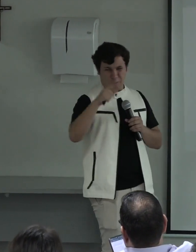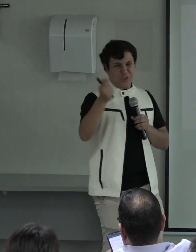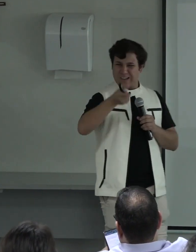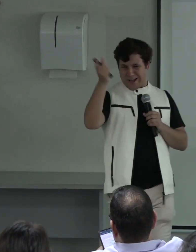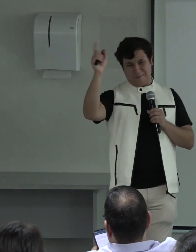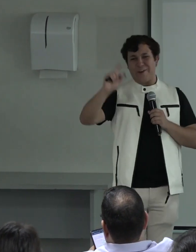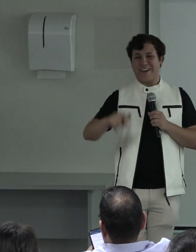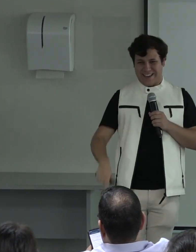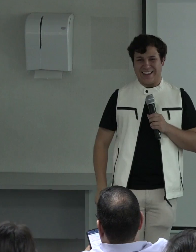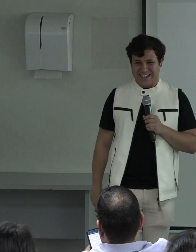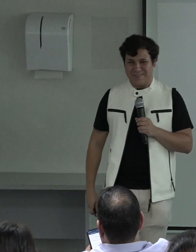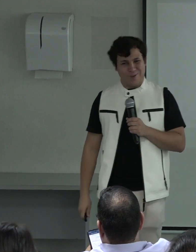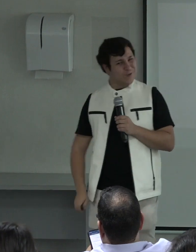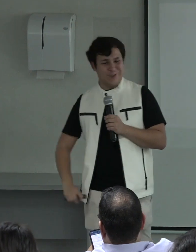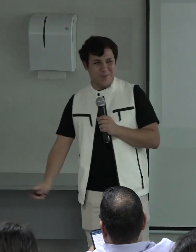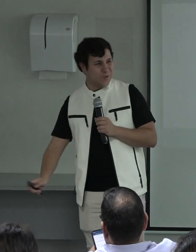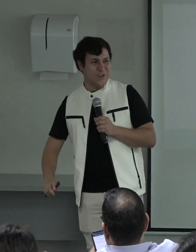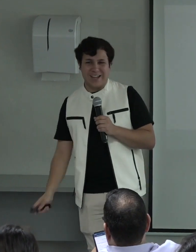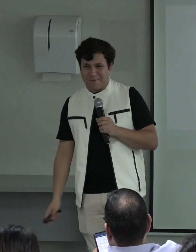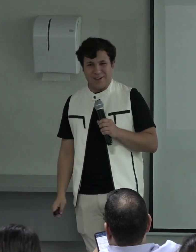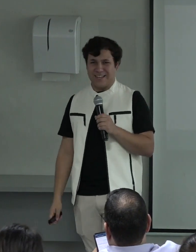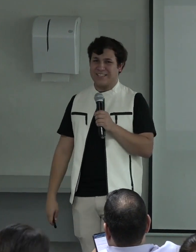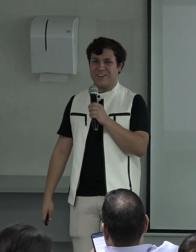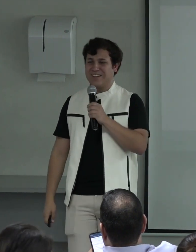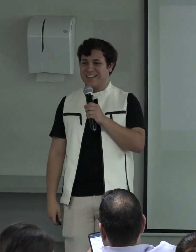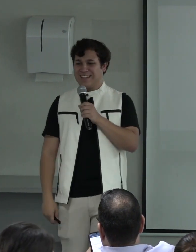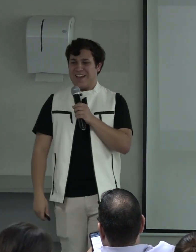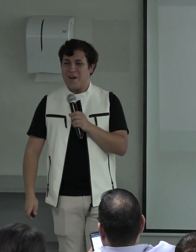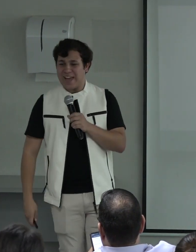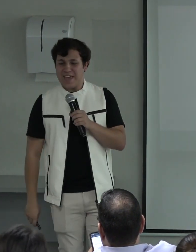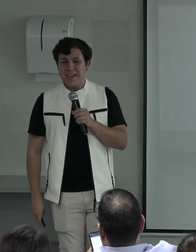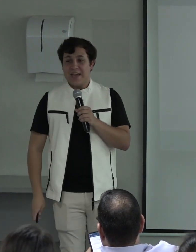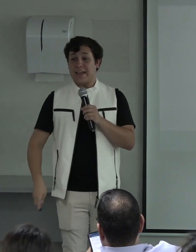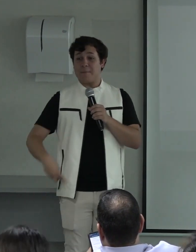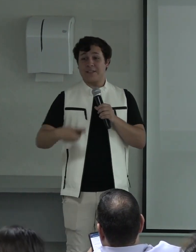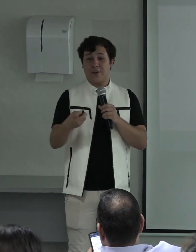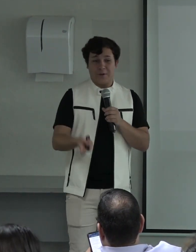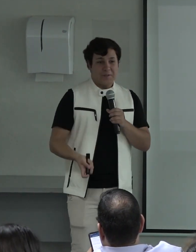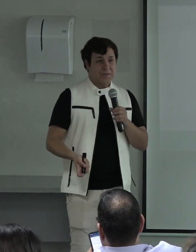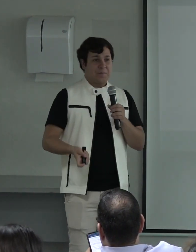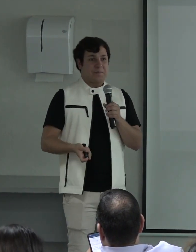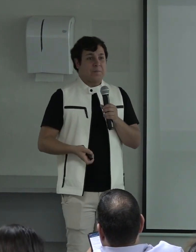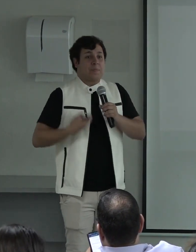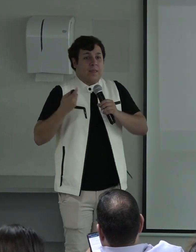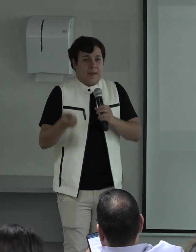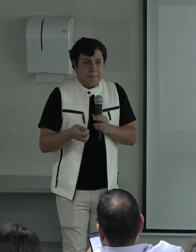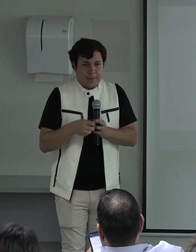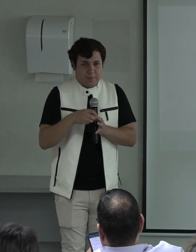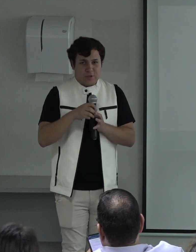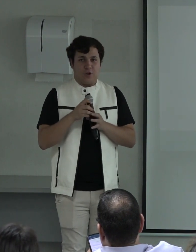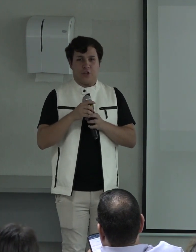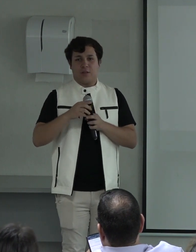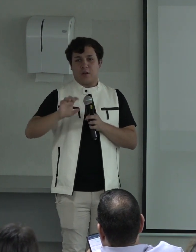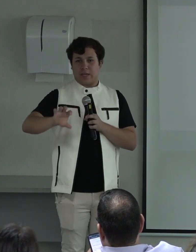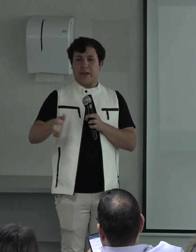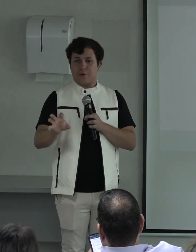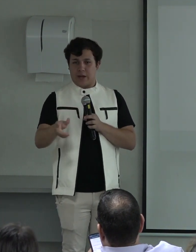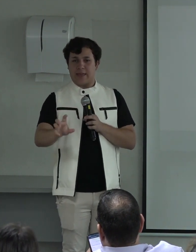mucho cambio, mucho cambio en esto. Ok, ¿qué pasó? Empezamos con, ok, abro la